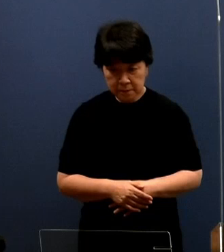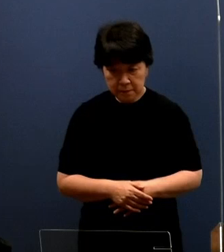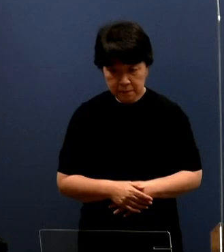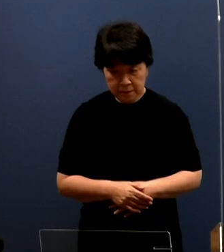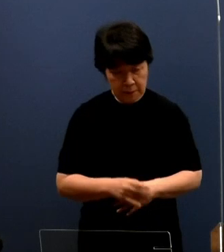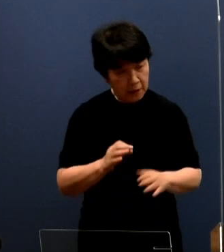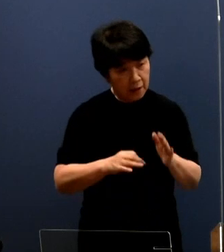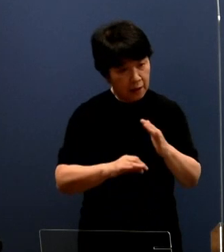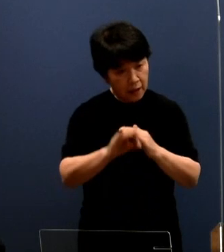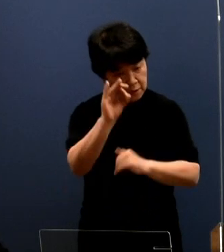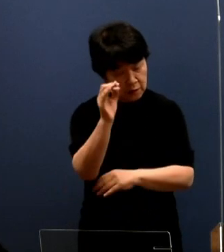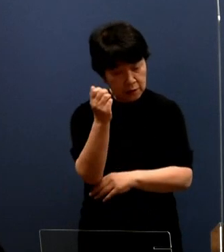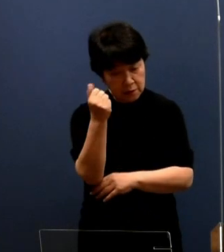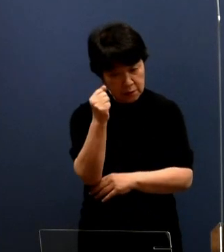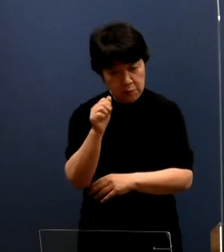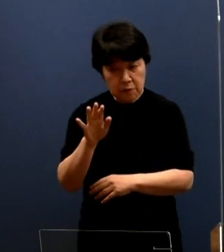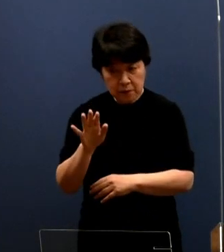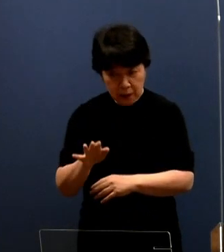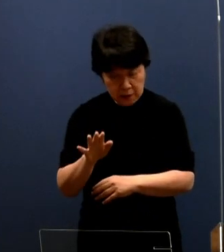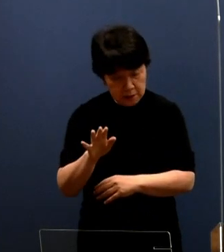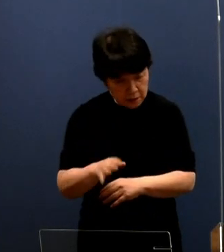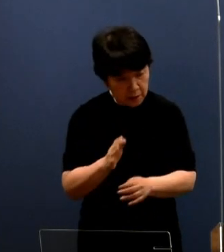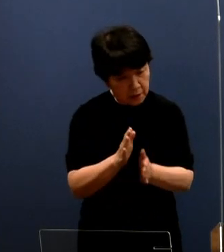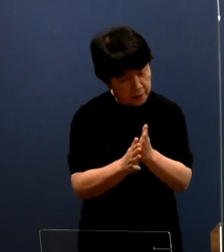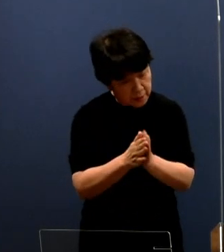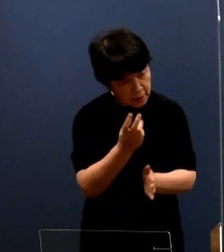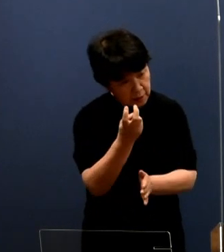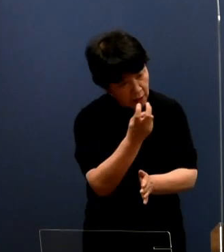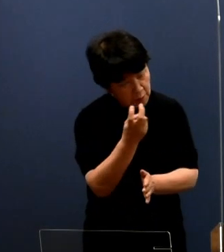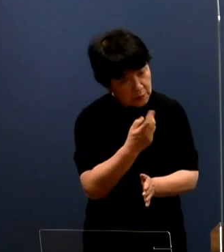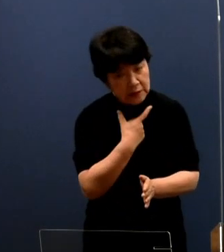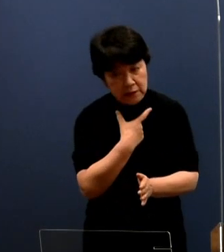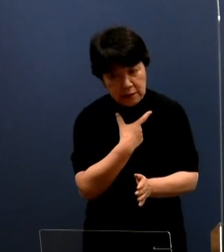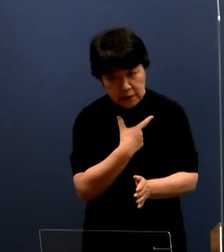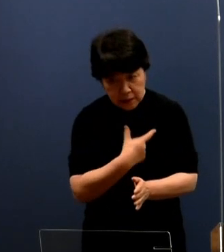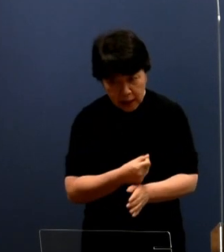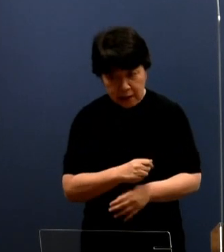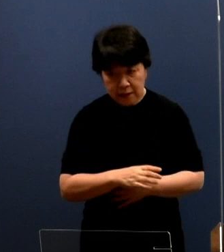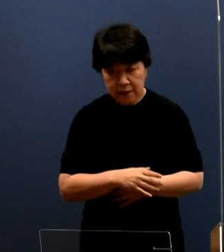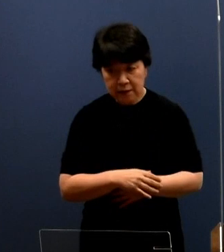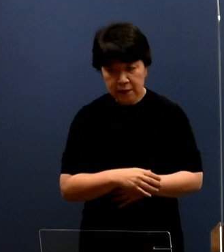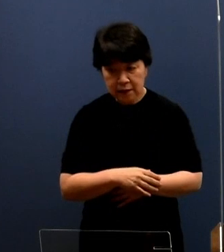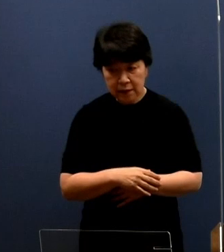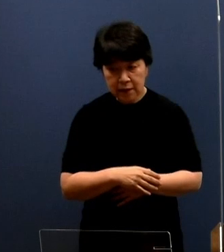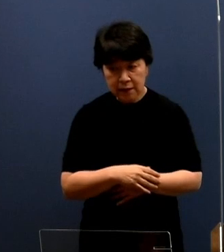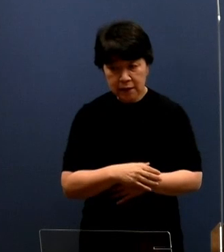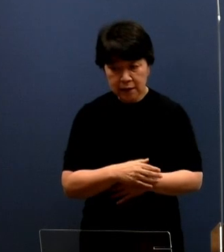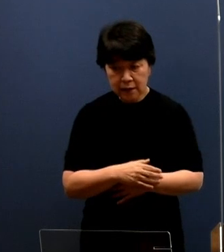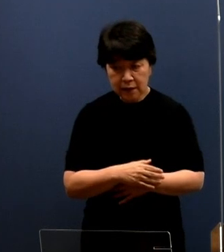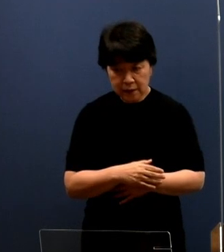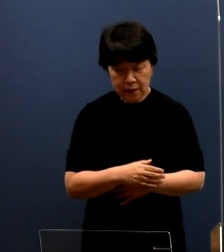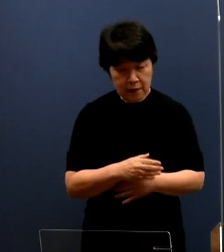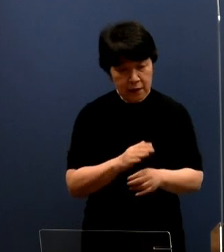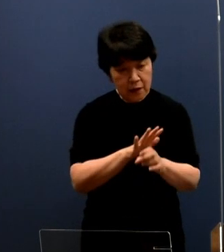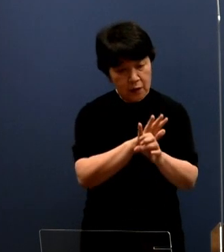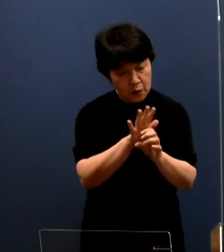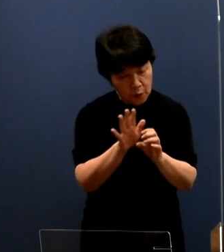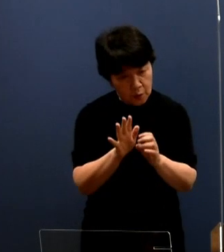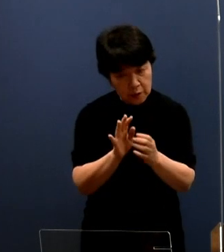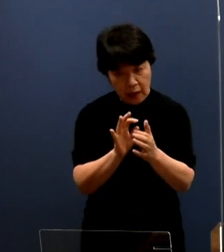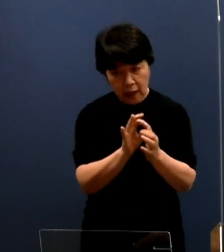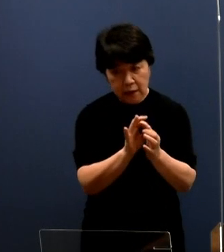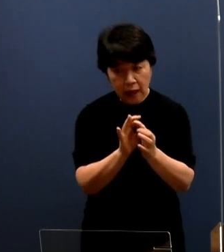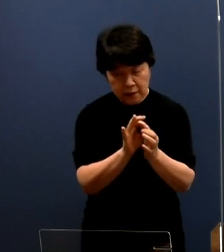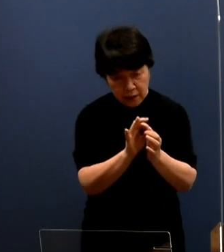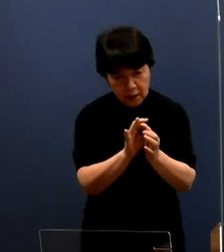朝日新聞の木本と言います。一つ確認なんですけれども、放物線の、コロナの感染者数の放物線が